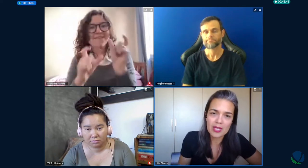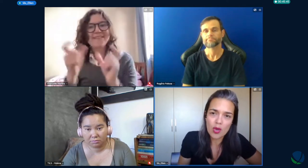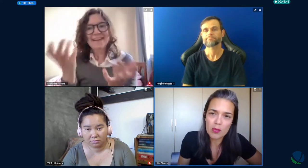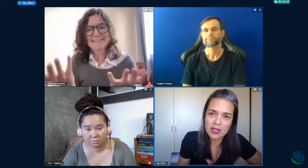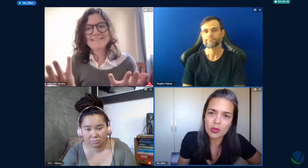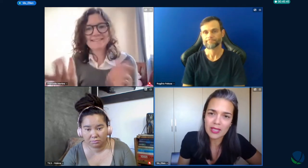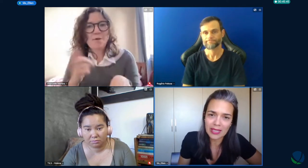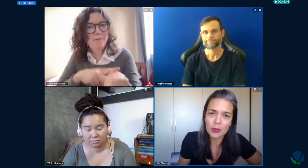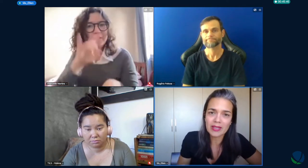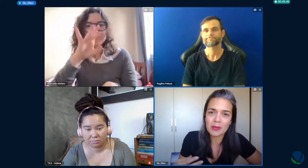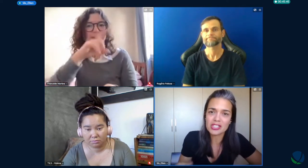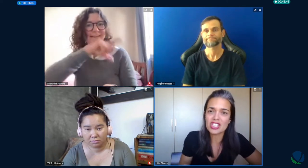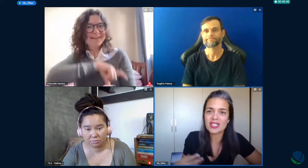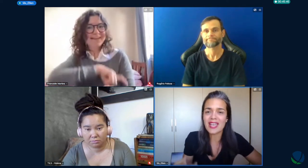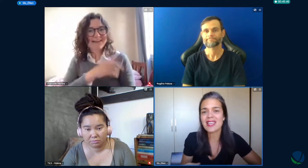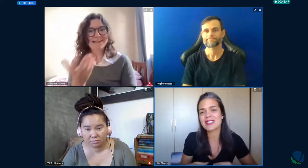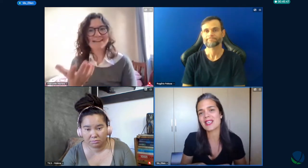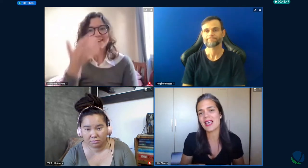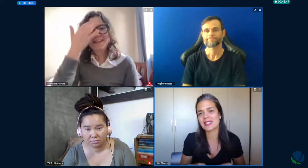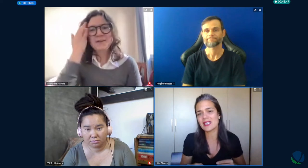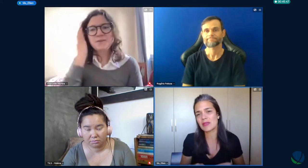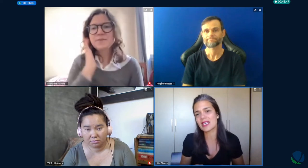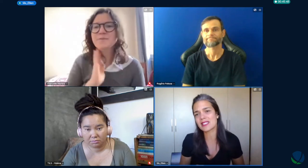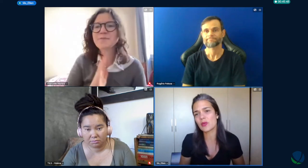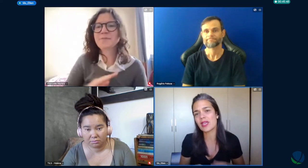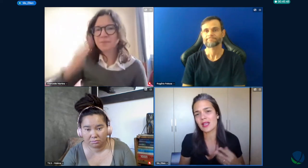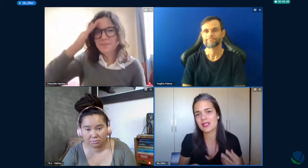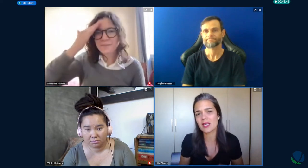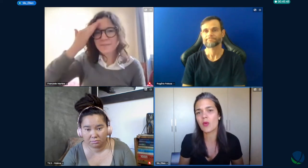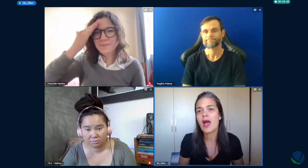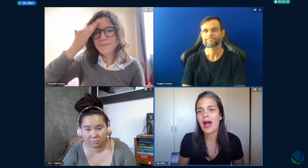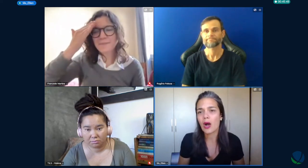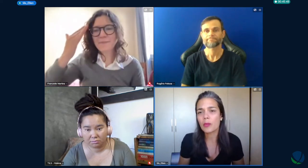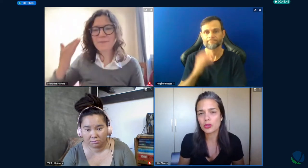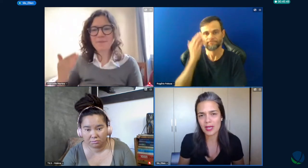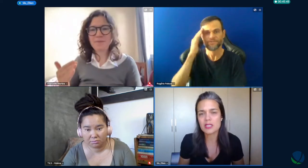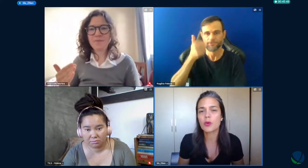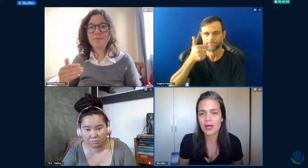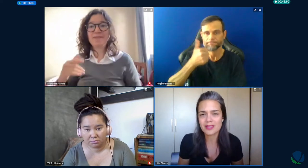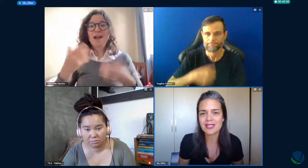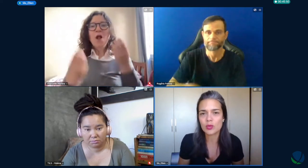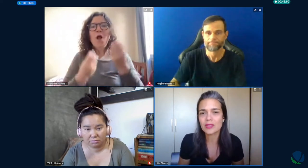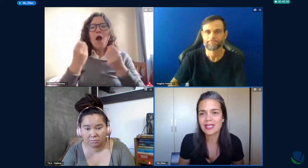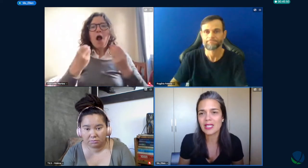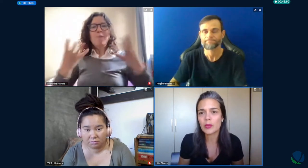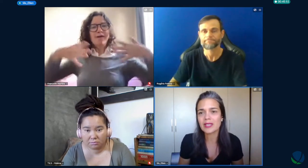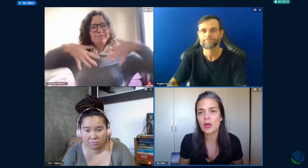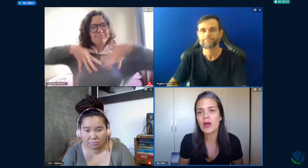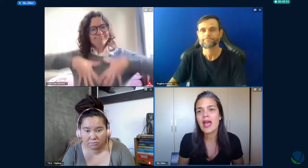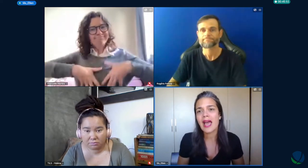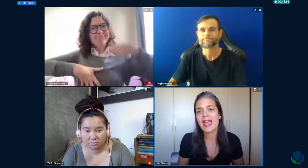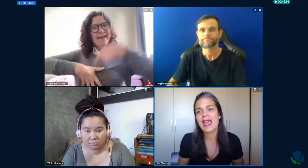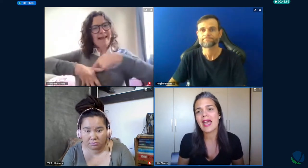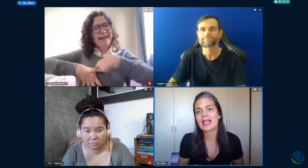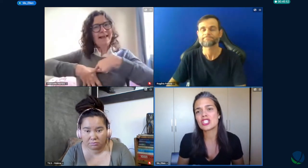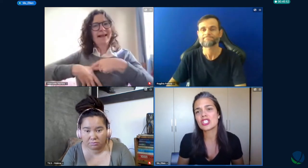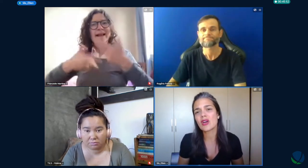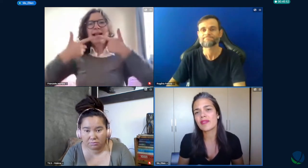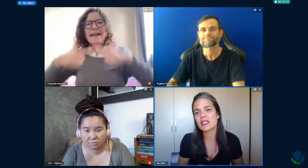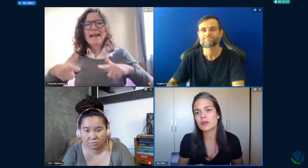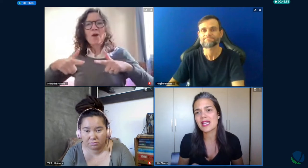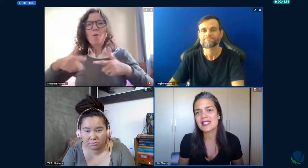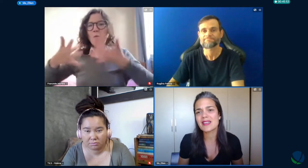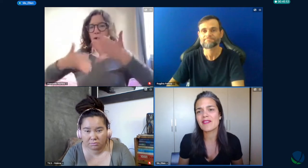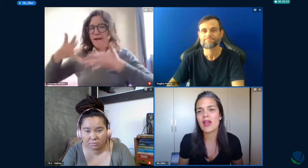por causa de português como segunda língua. Então, a gente tem essa limitação em relação ao português por causa da segunda língua. Então, a